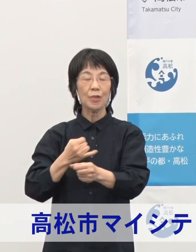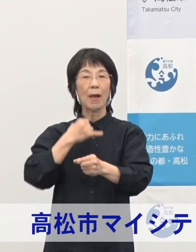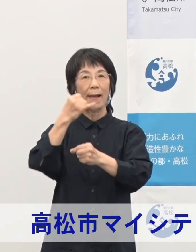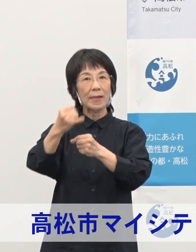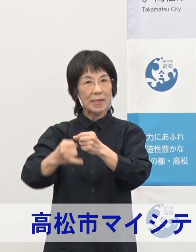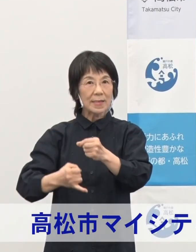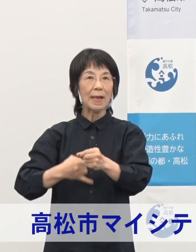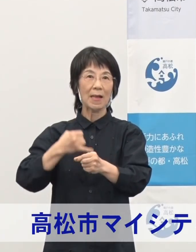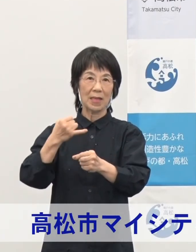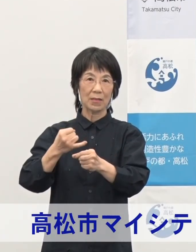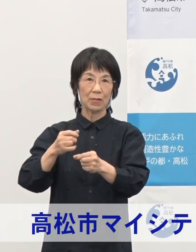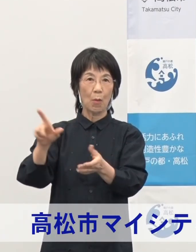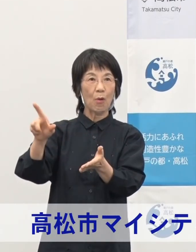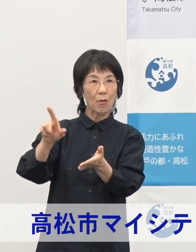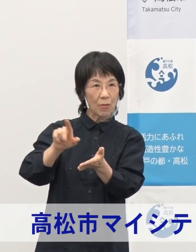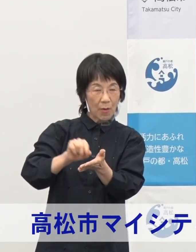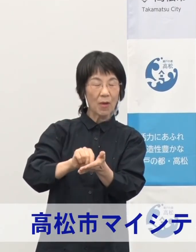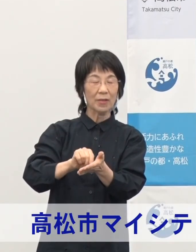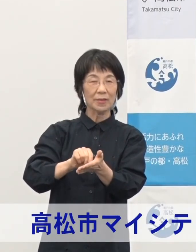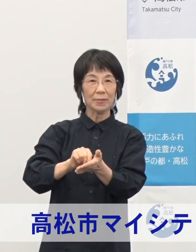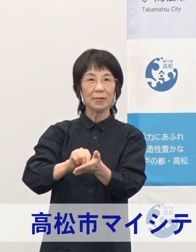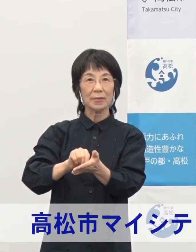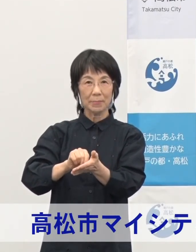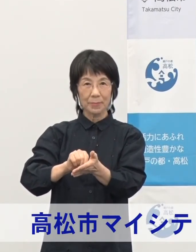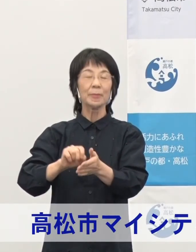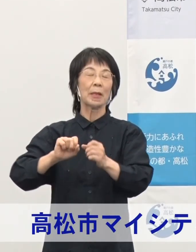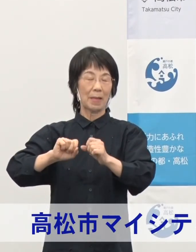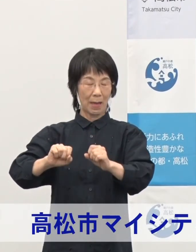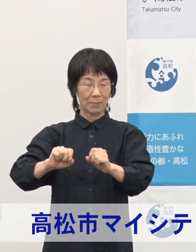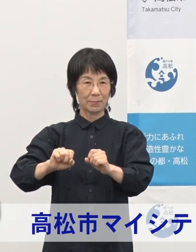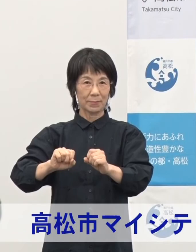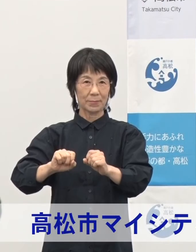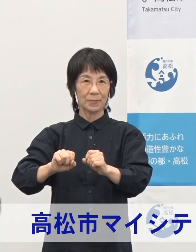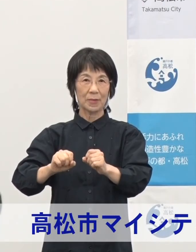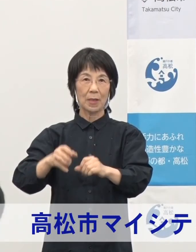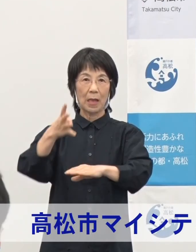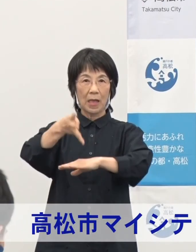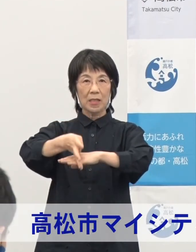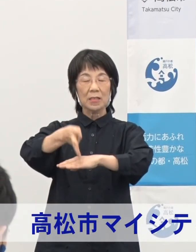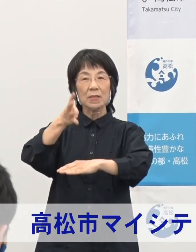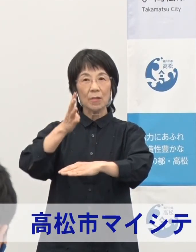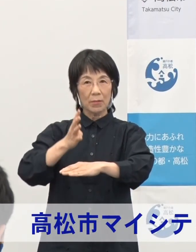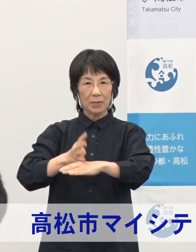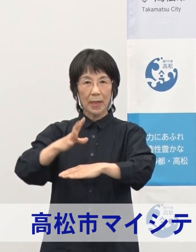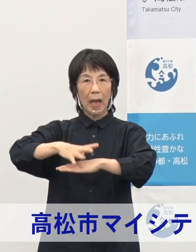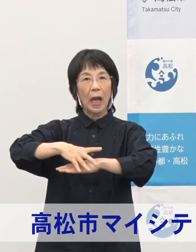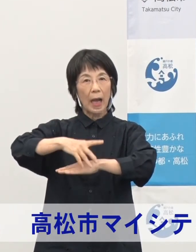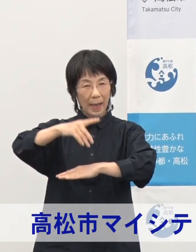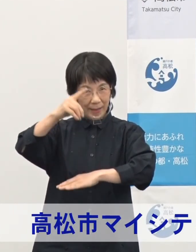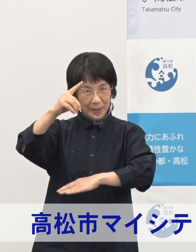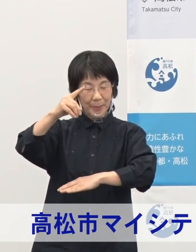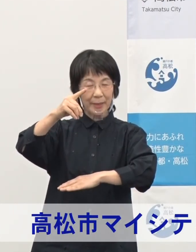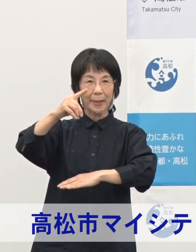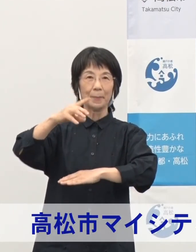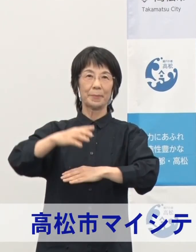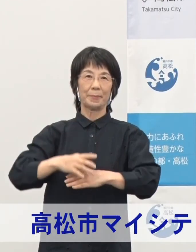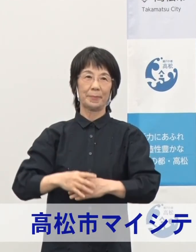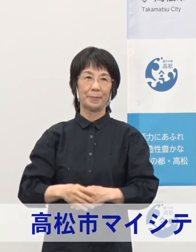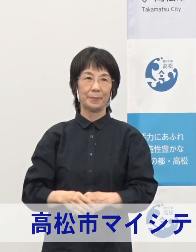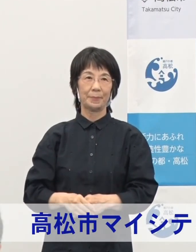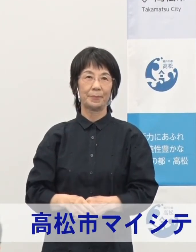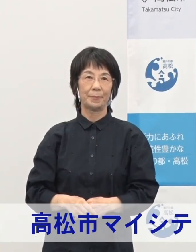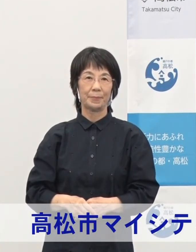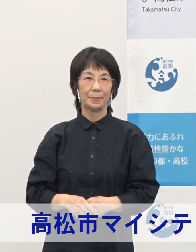レポートこれをまあ活用して行うものでございまして四国では初の導入となるものでございます